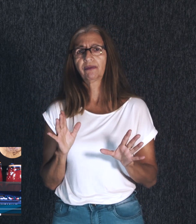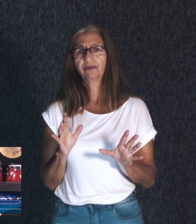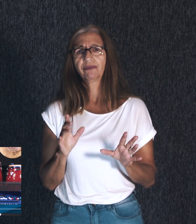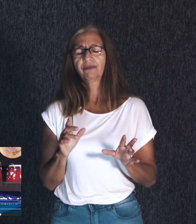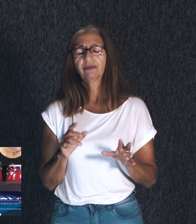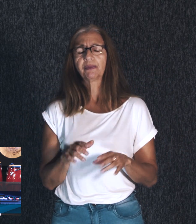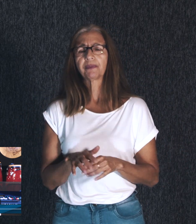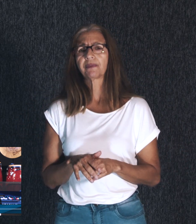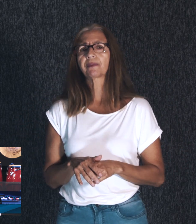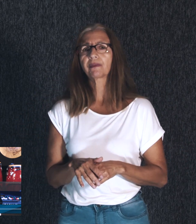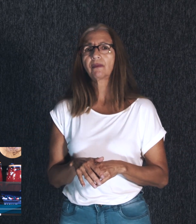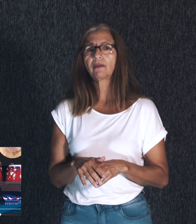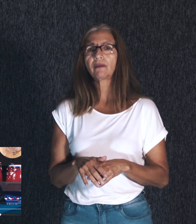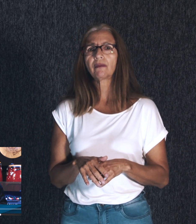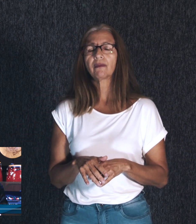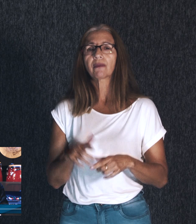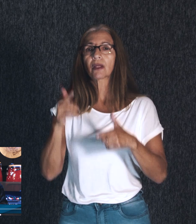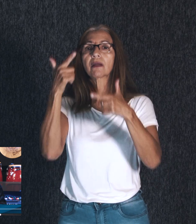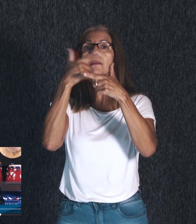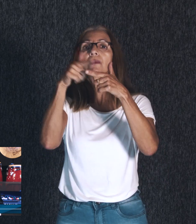qual o problema com o medo?